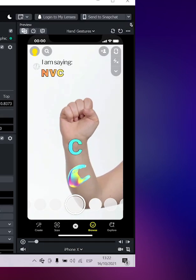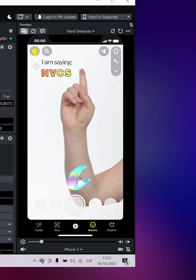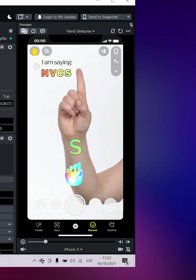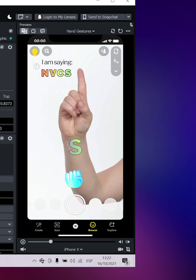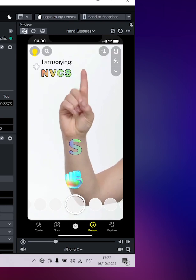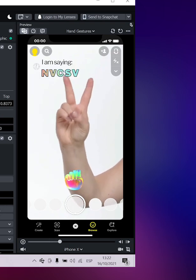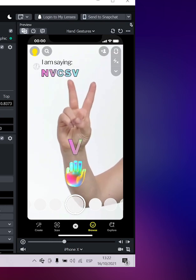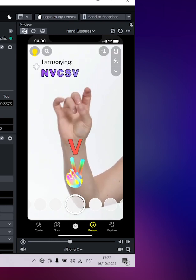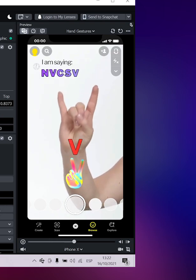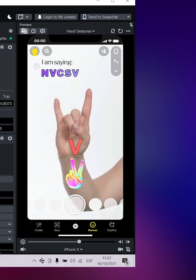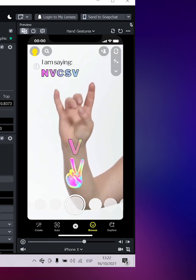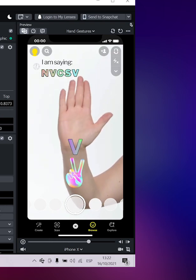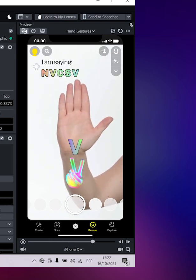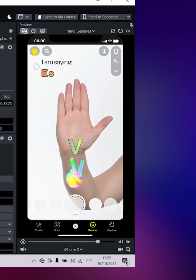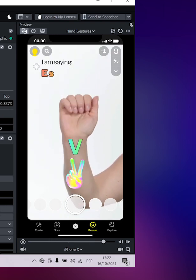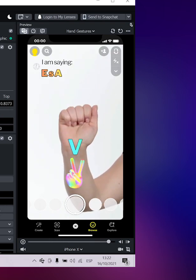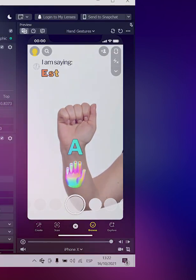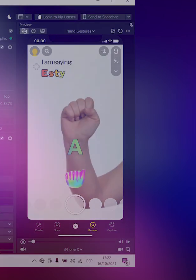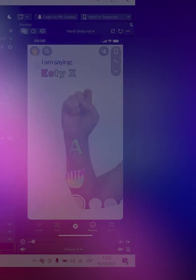Y esto es más que fascinante.